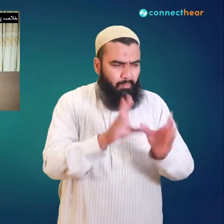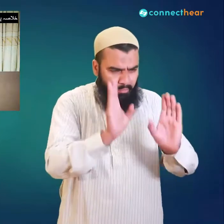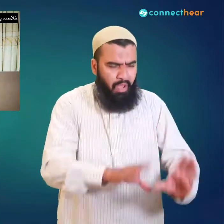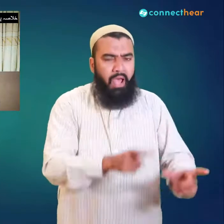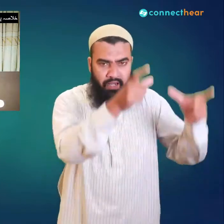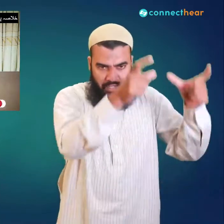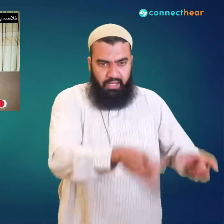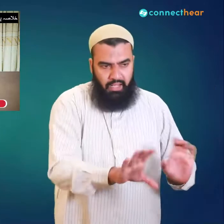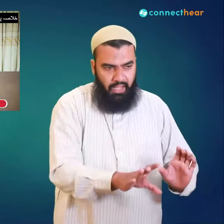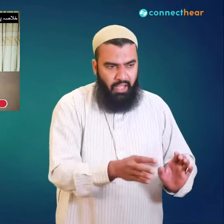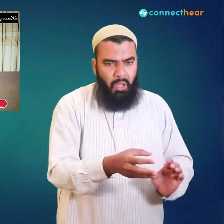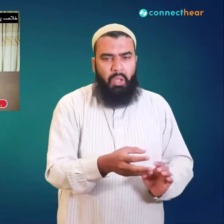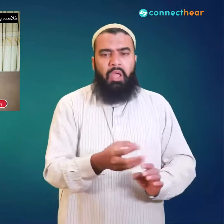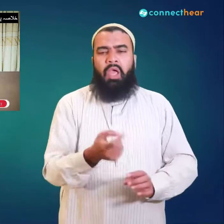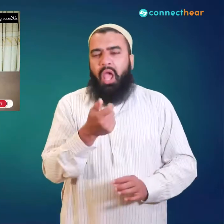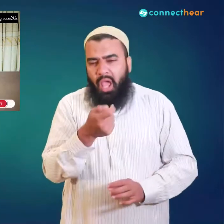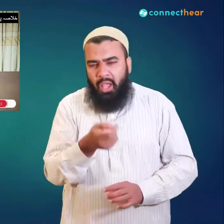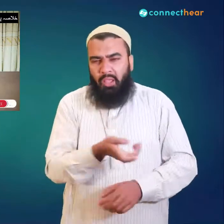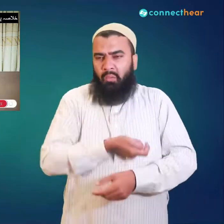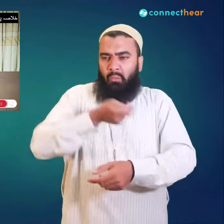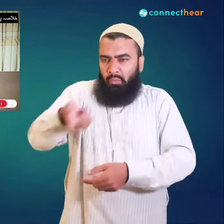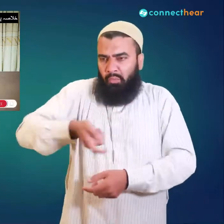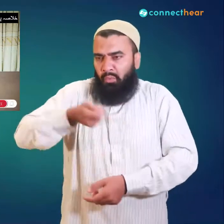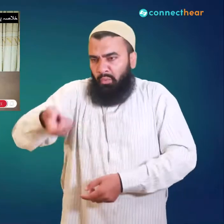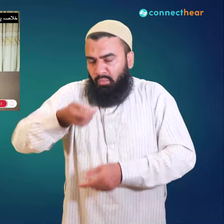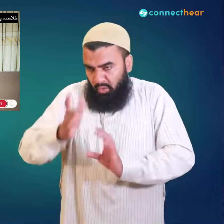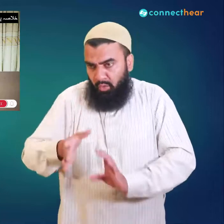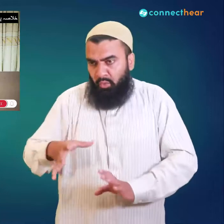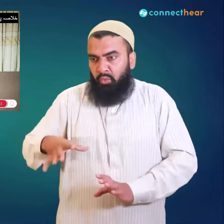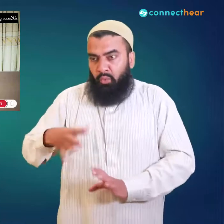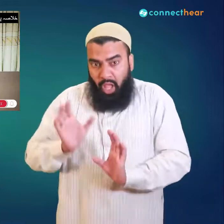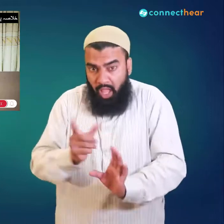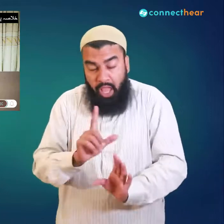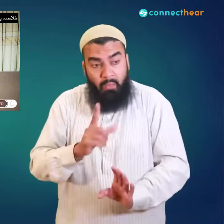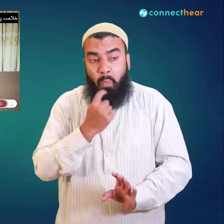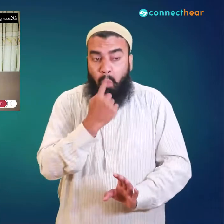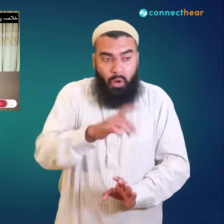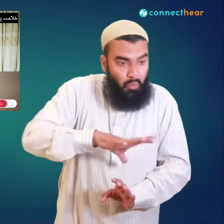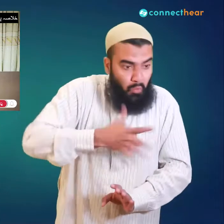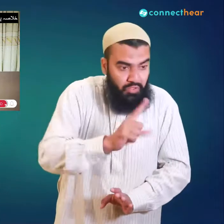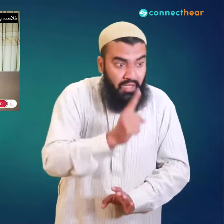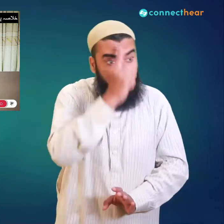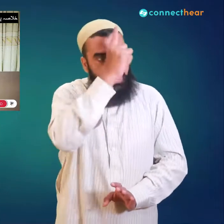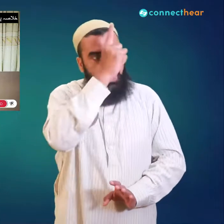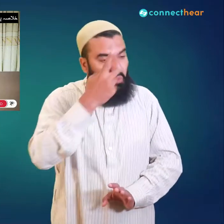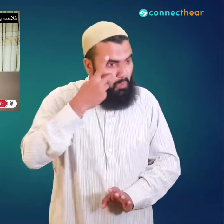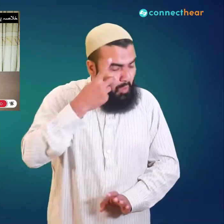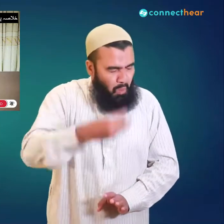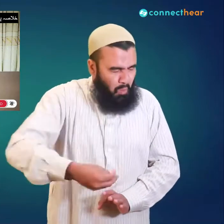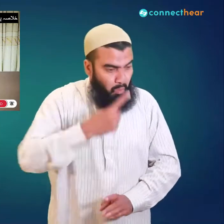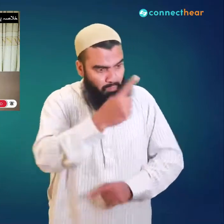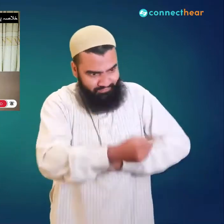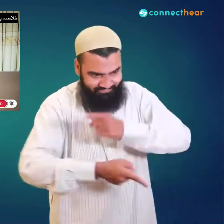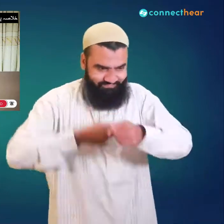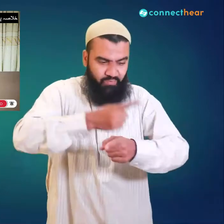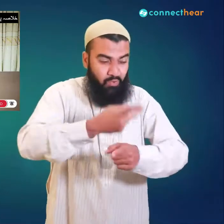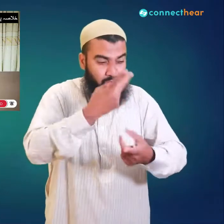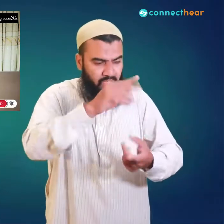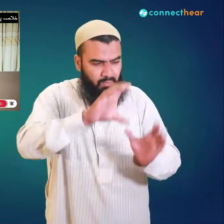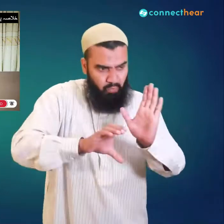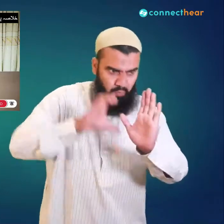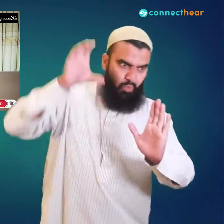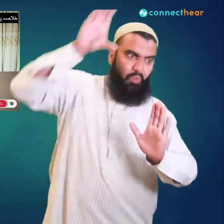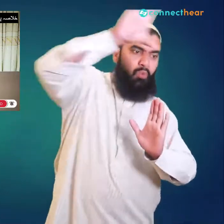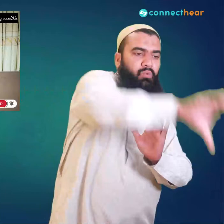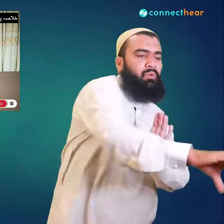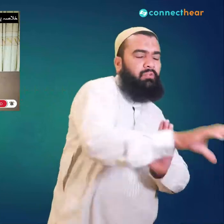گے، اللہ رب العزت تمہیں اس کا بہترین بدلہ اور اجر عطا فرمائیں گے۔ یعنی اس کام کے لیے قوت کے